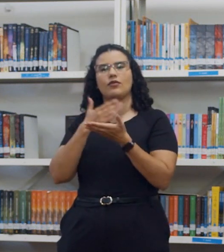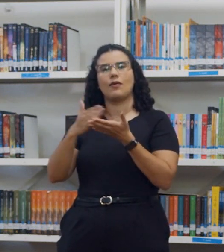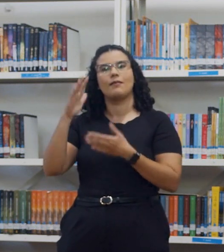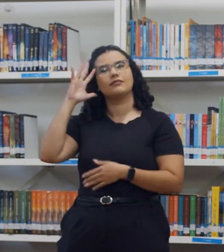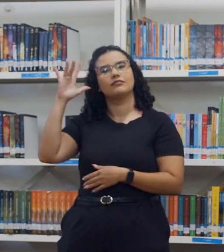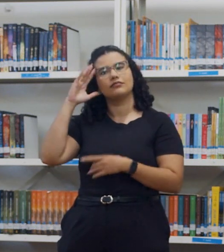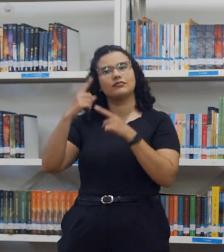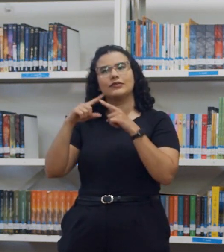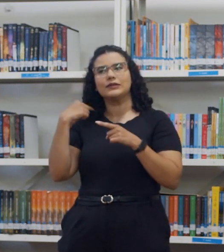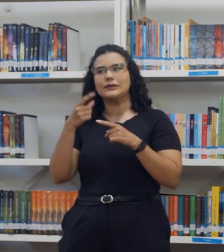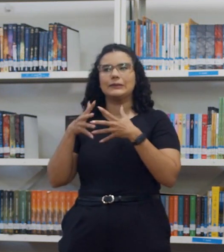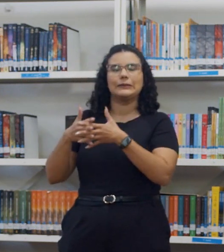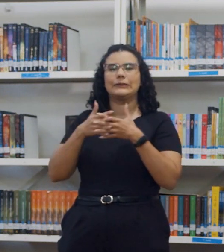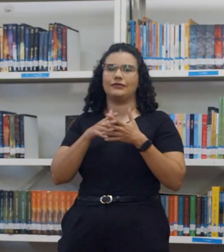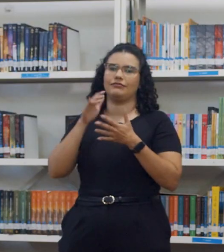ficar bitolado.